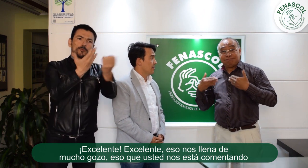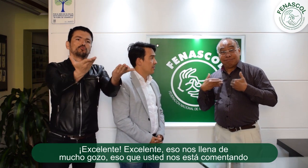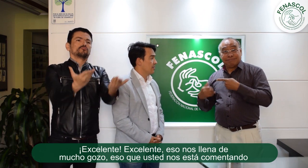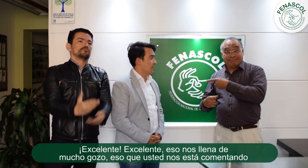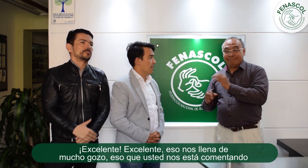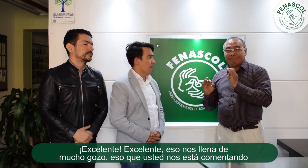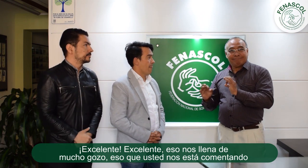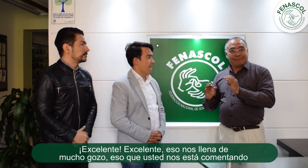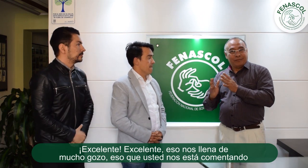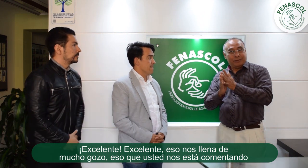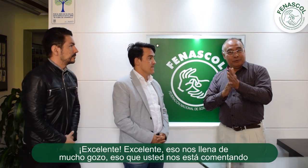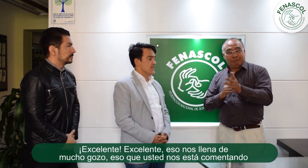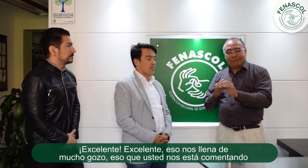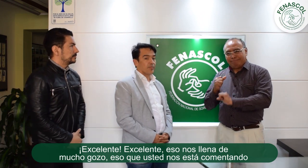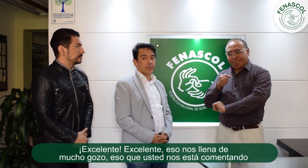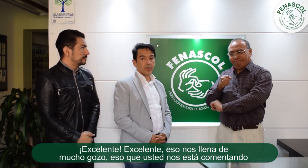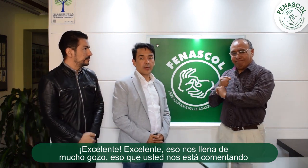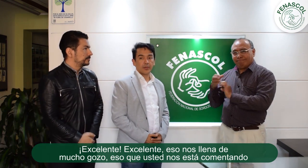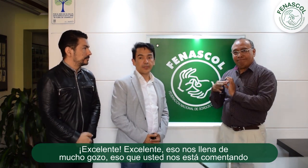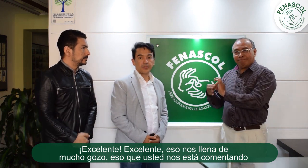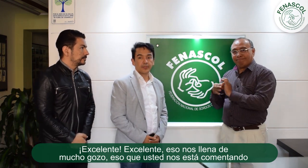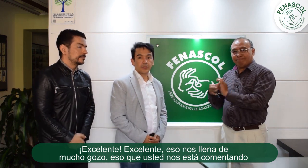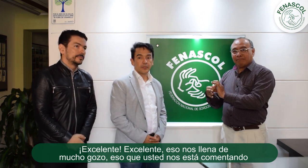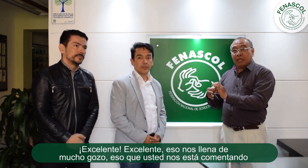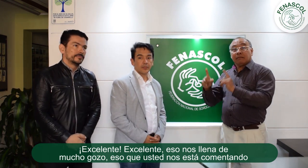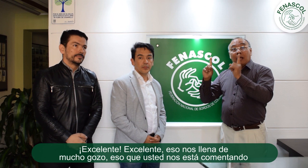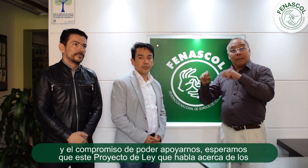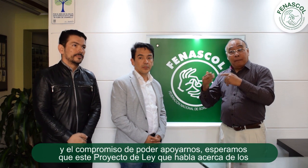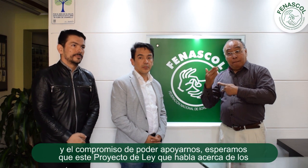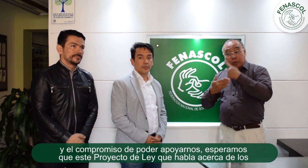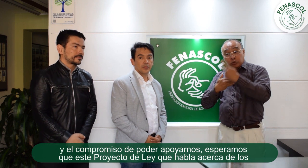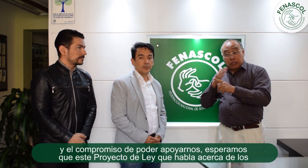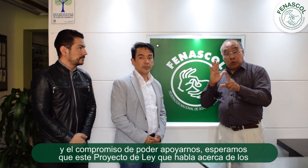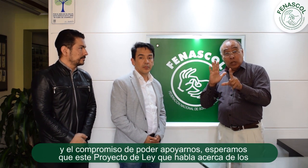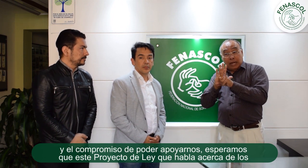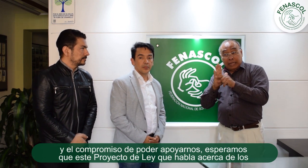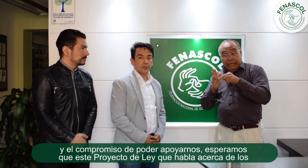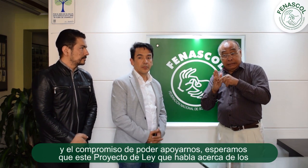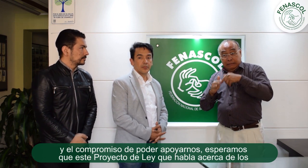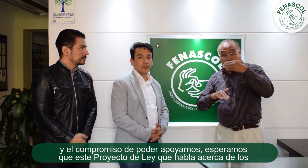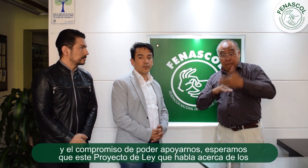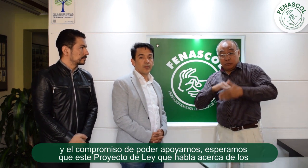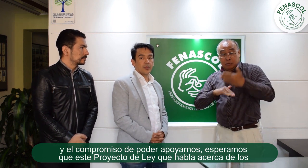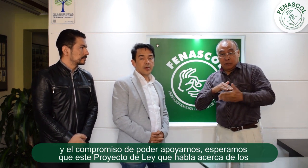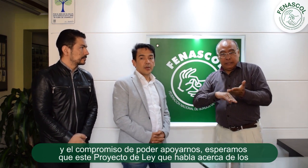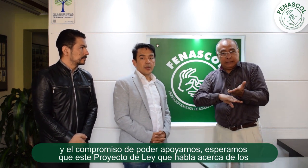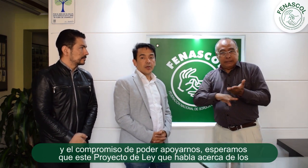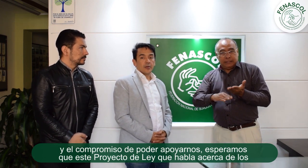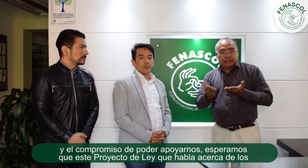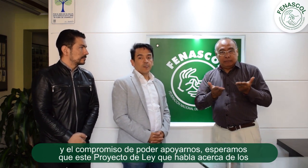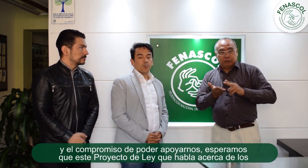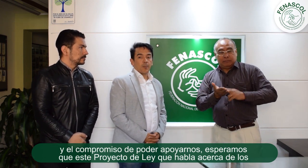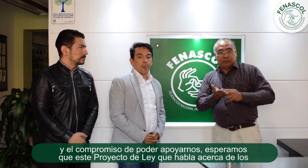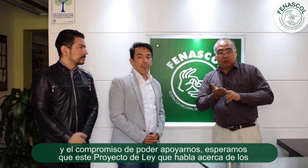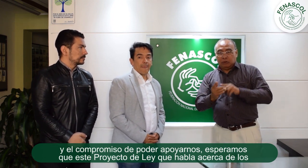Excelente, excelente. Eso nos llena de mucho gozo, eso que usted nos está comentando y el compromiso de poder apoyarnos. Esperamos que